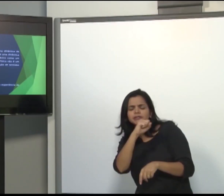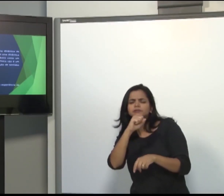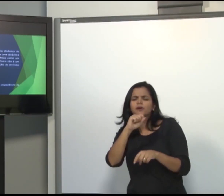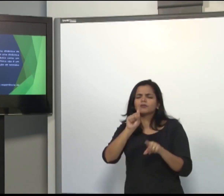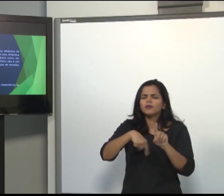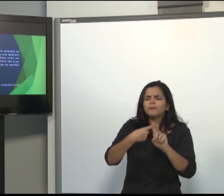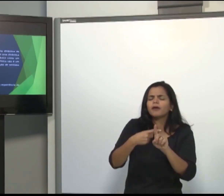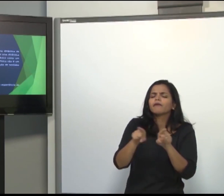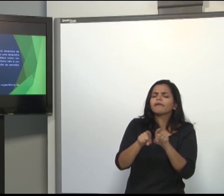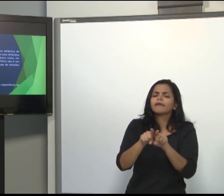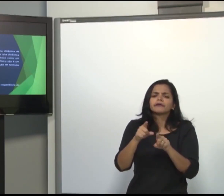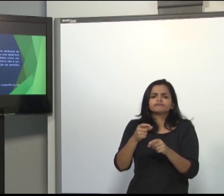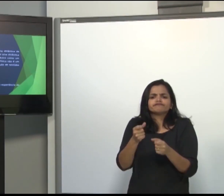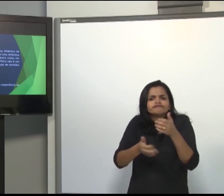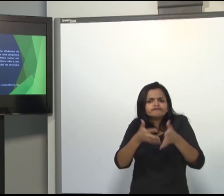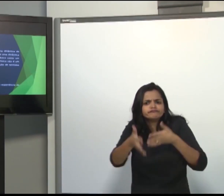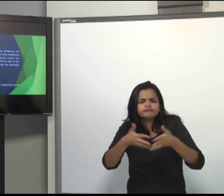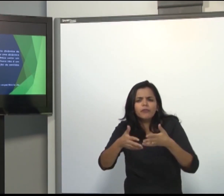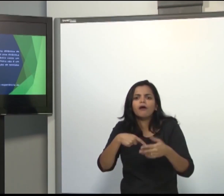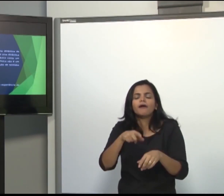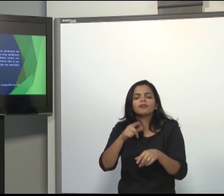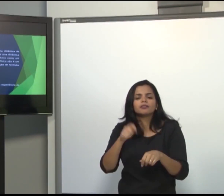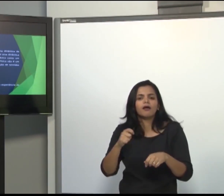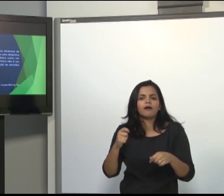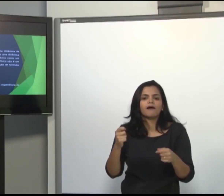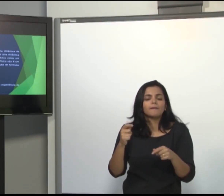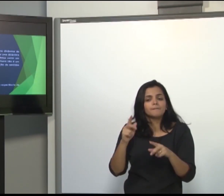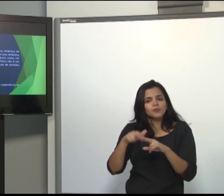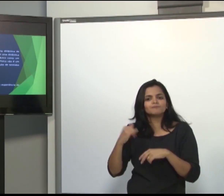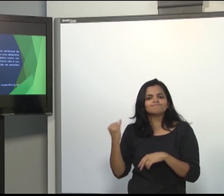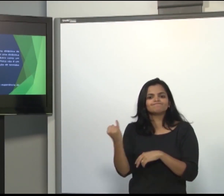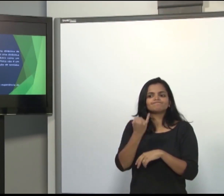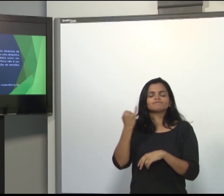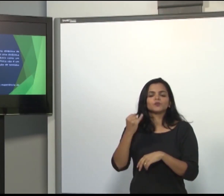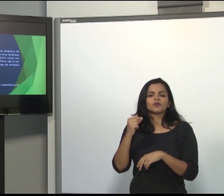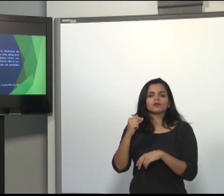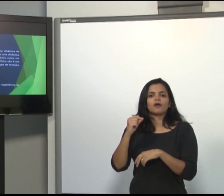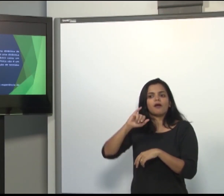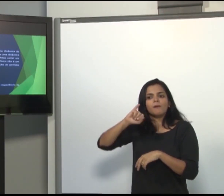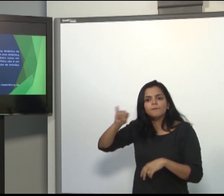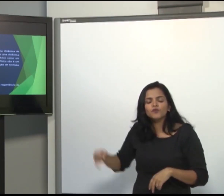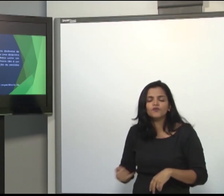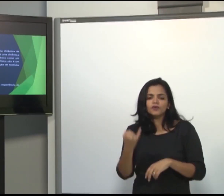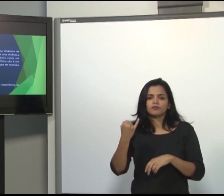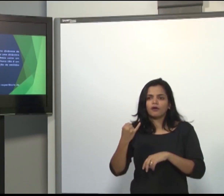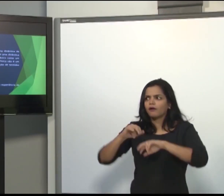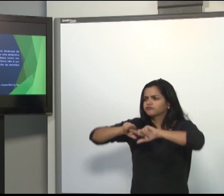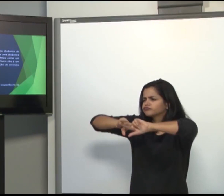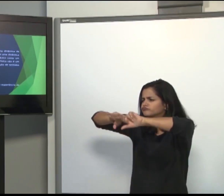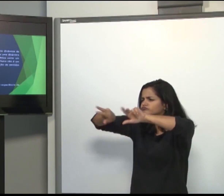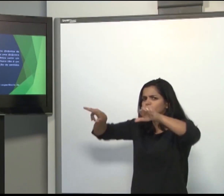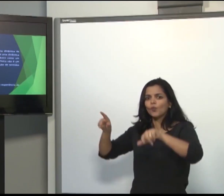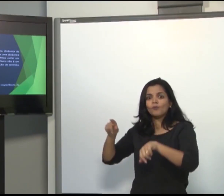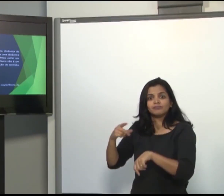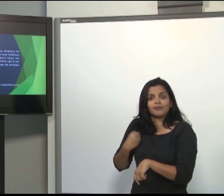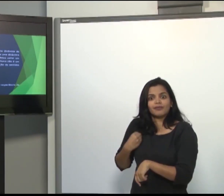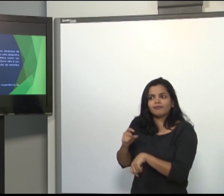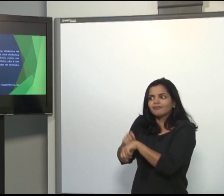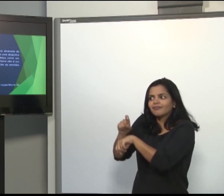podem aprender, mas é necessário que eu me atenha ao momento, à diversidade do momento, às necessidades. Eu trabalho